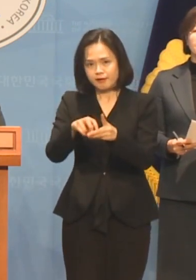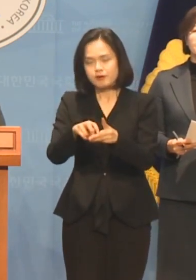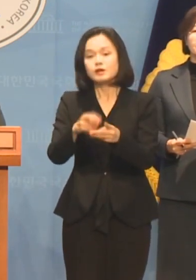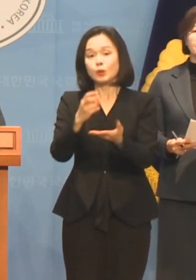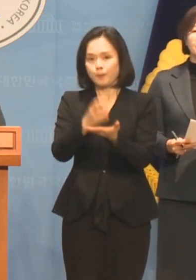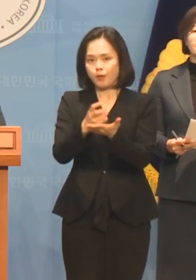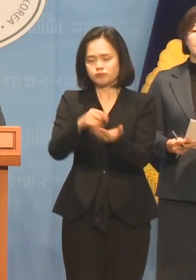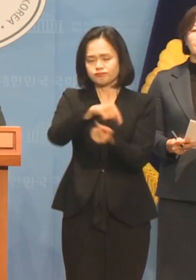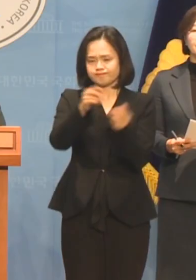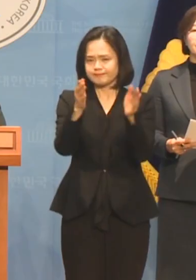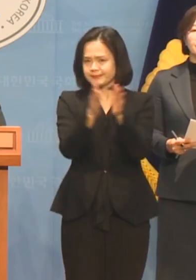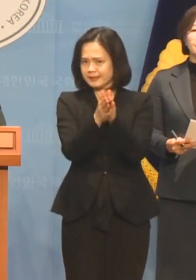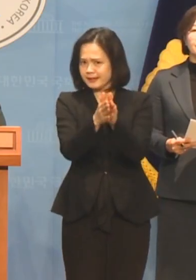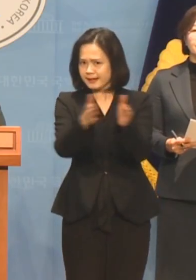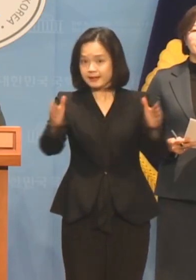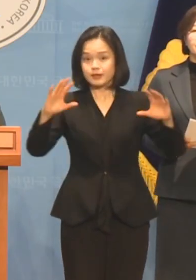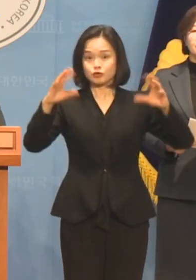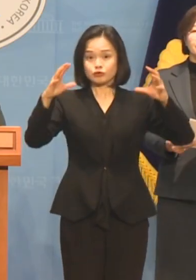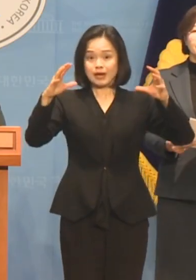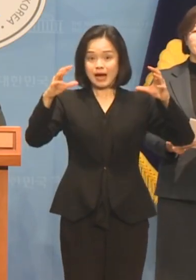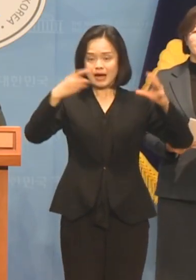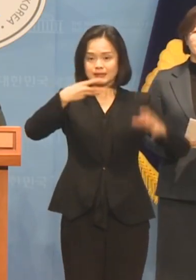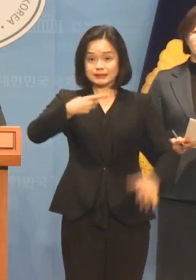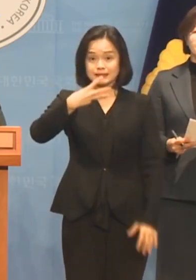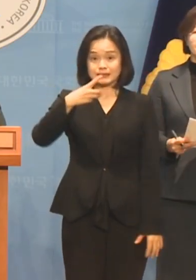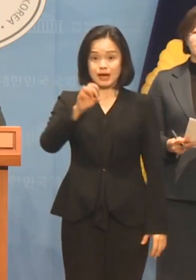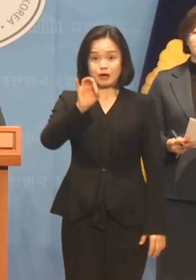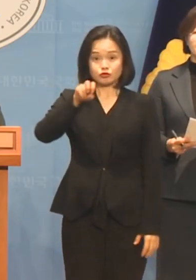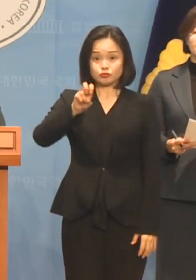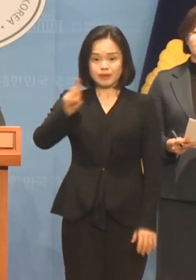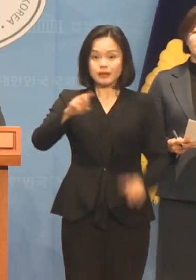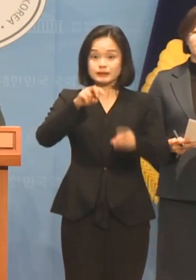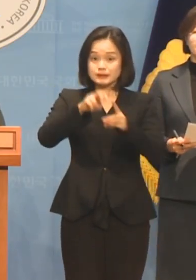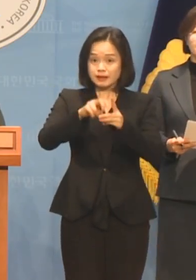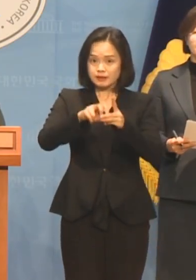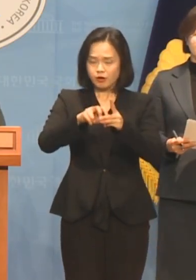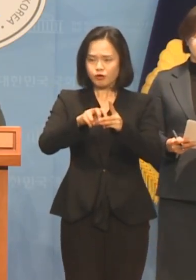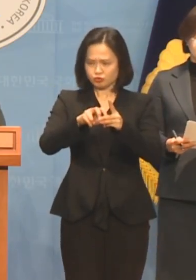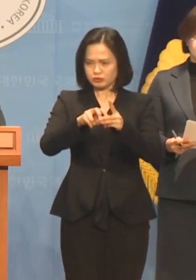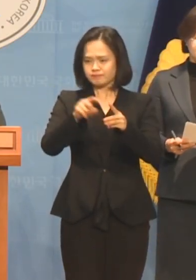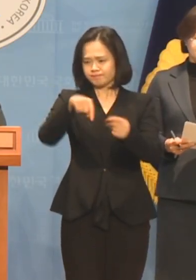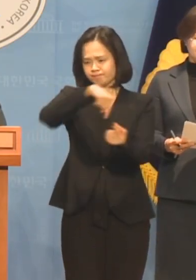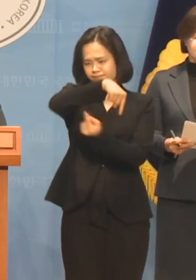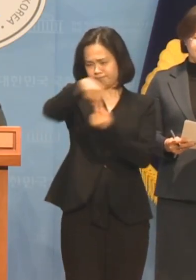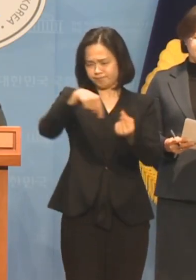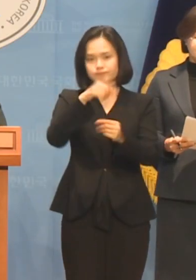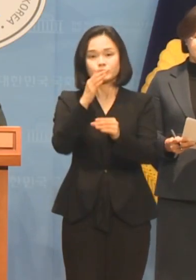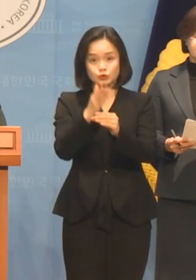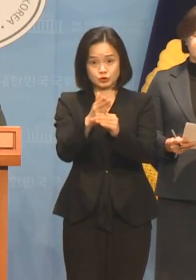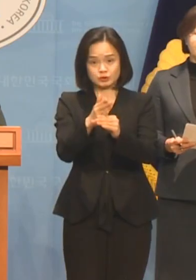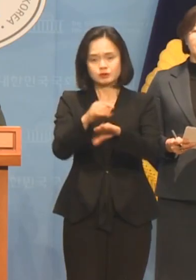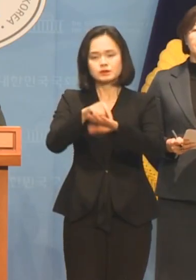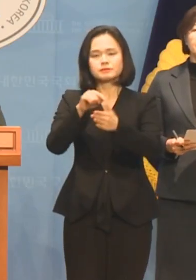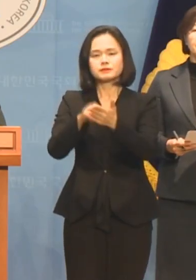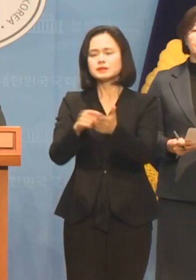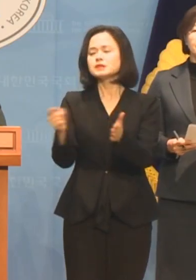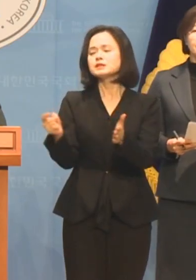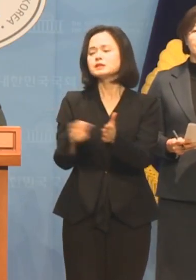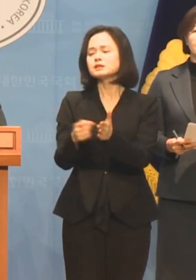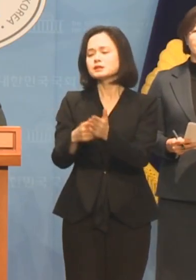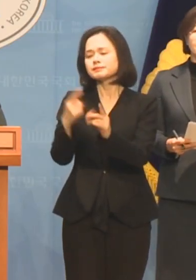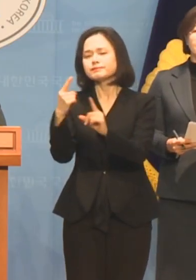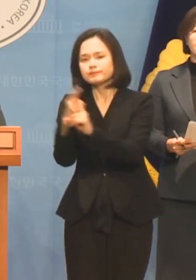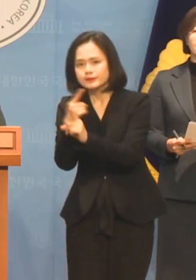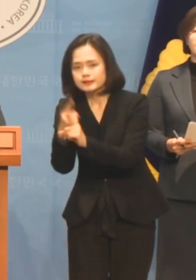전문화되었으며 국가 트라우마 센터를 중심으로 적극적으로 대응하고 있습니다. 심리적 응급처치, 스트레스